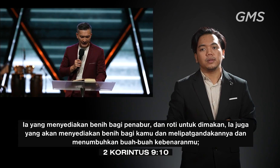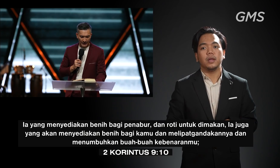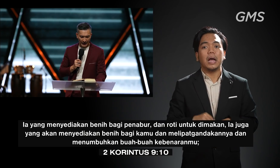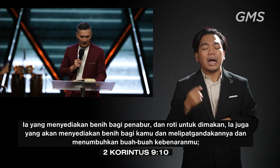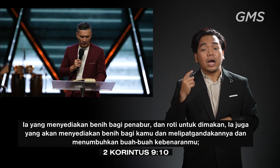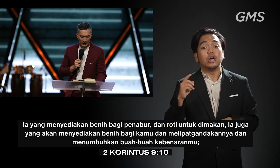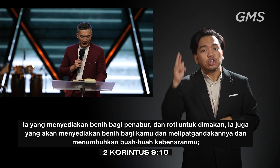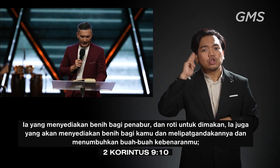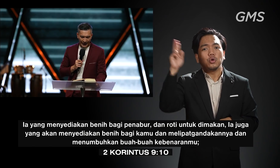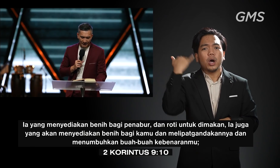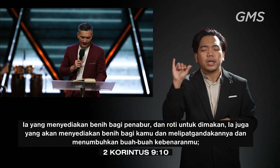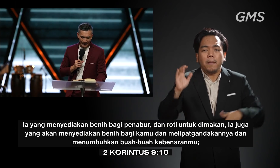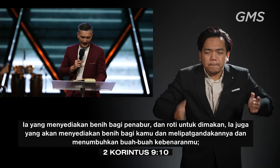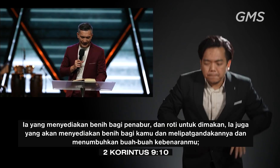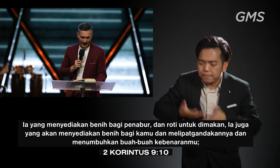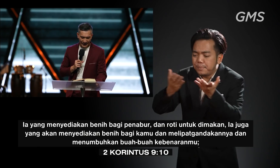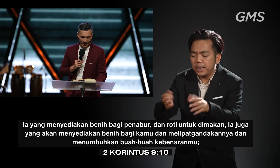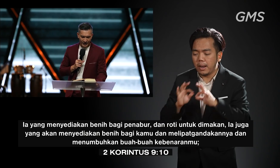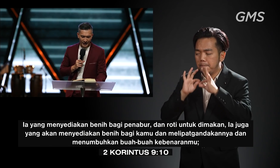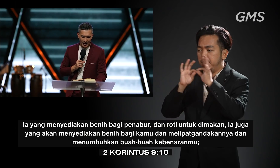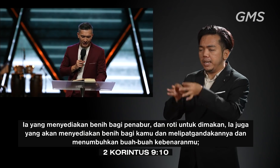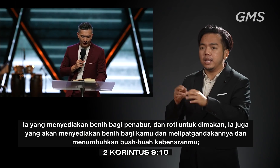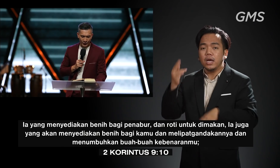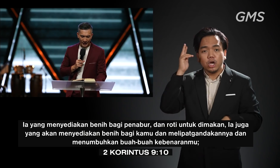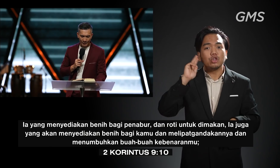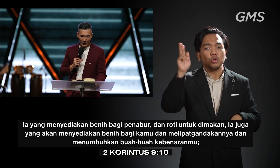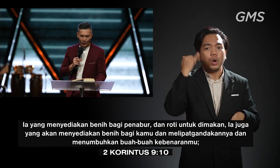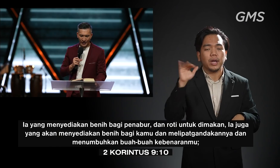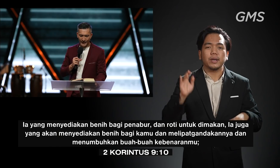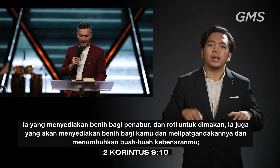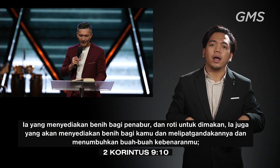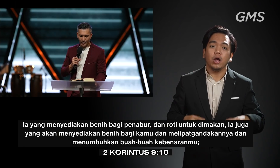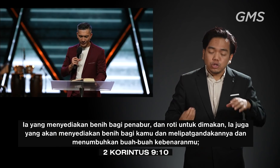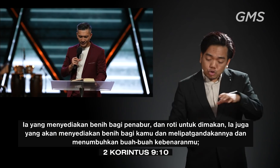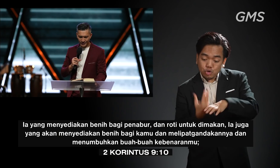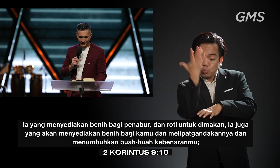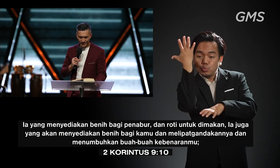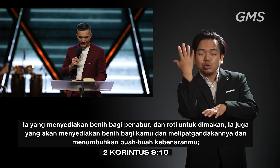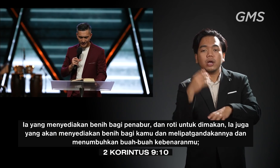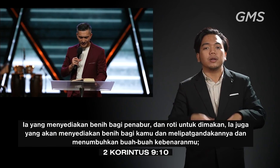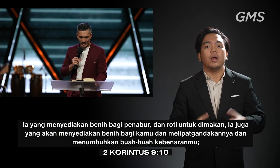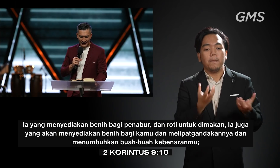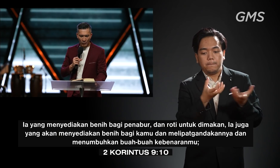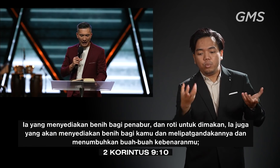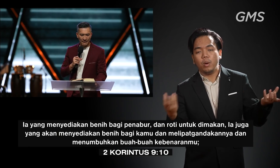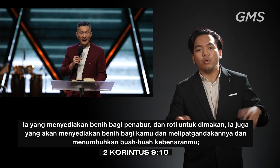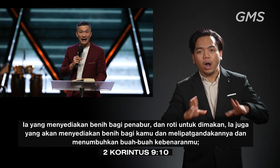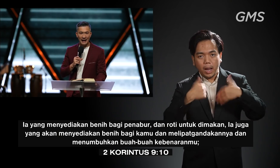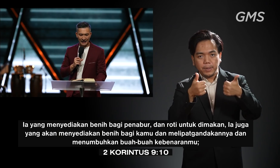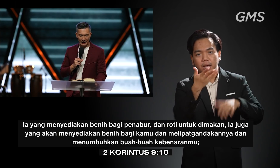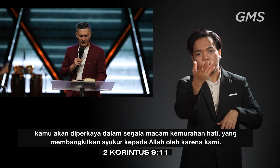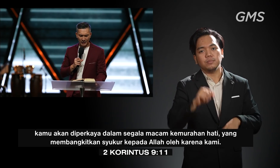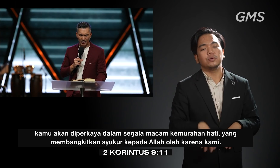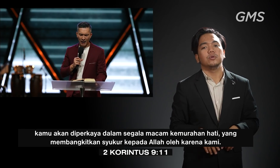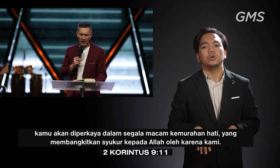menyediakan benih bagi kamu. Dan melipat gandakannya. Dan menumbuhkan buah-buah kebenaranmu. Kamu akan